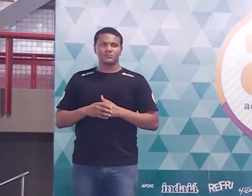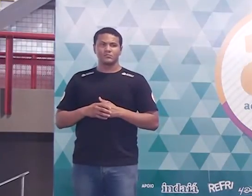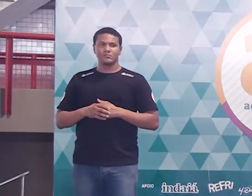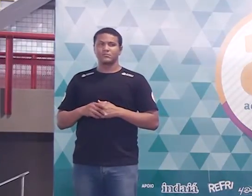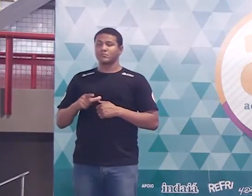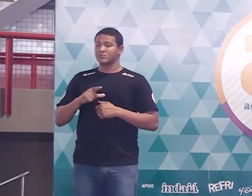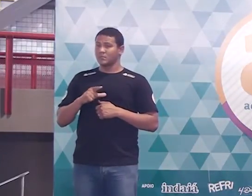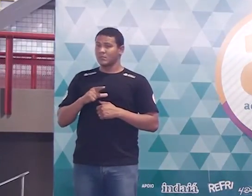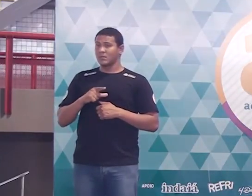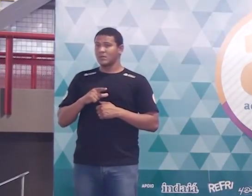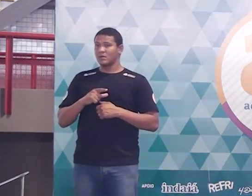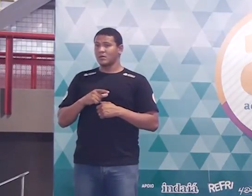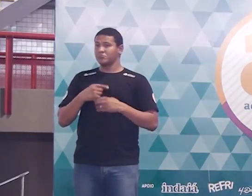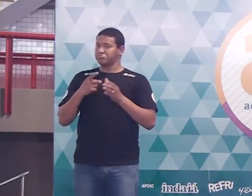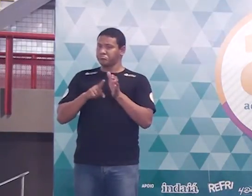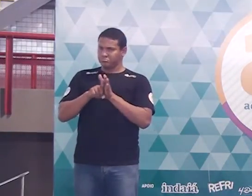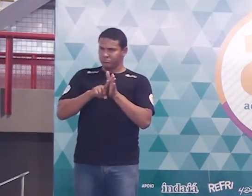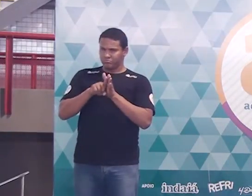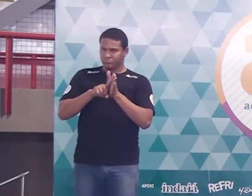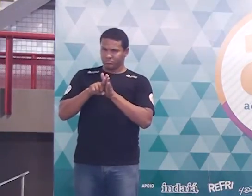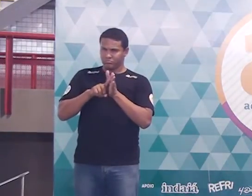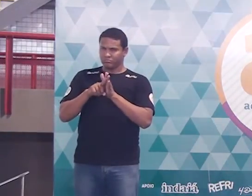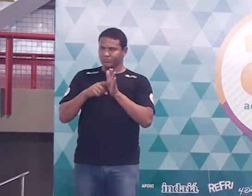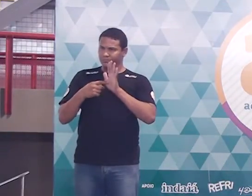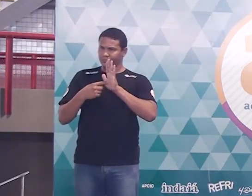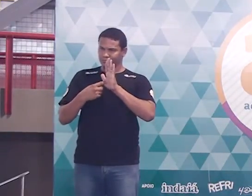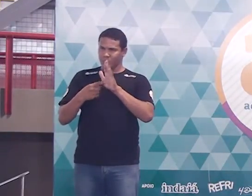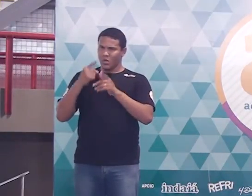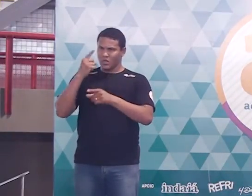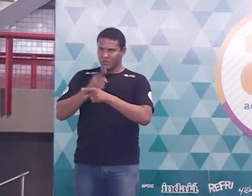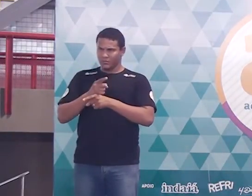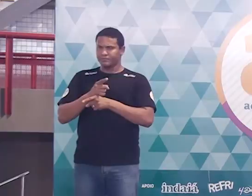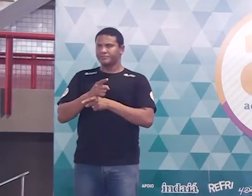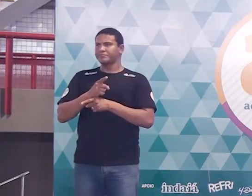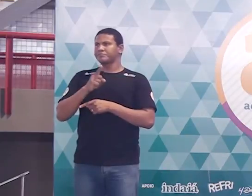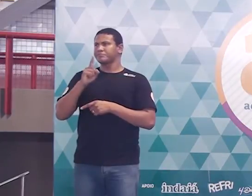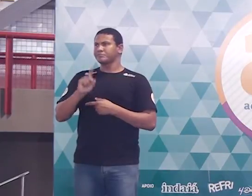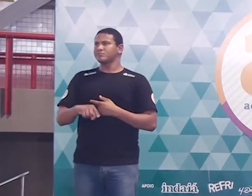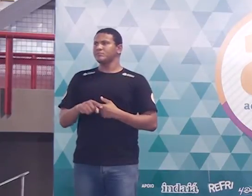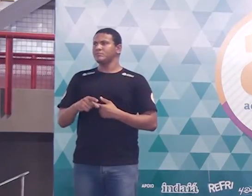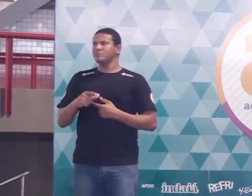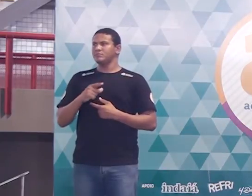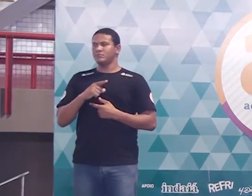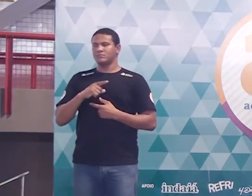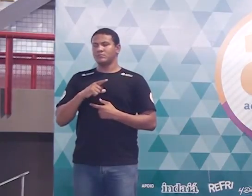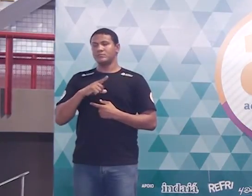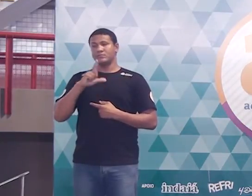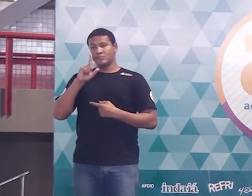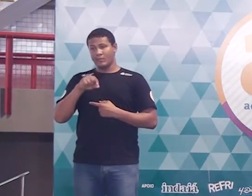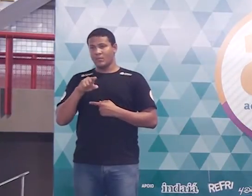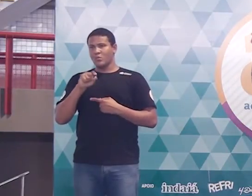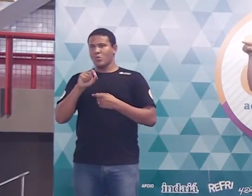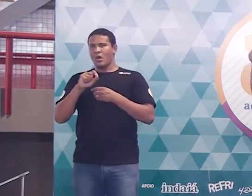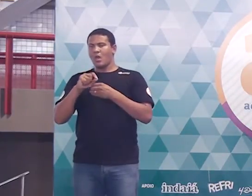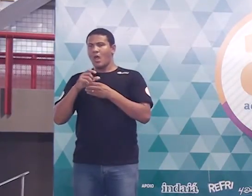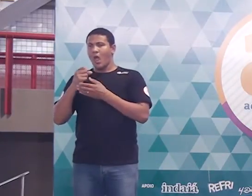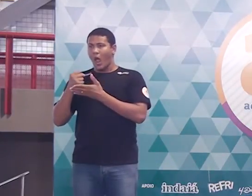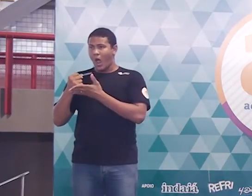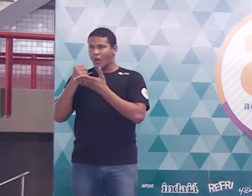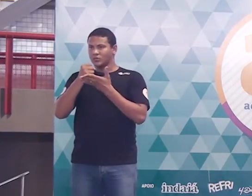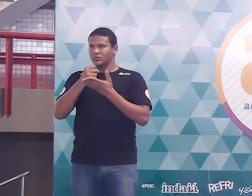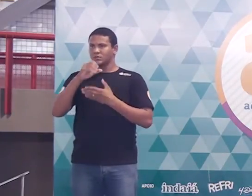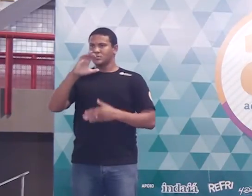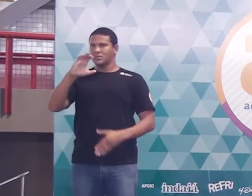Estudos apontam que um dos grandes fatores que contribuíram para o aumento do CH4, que é